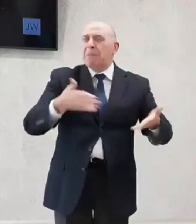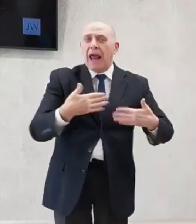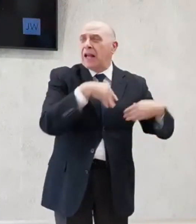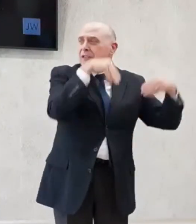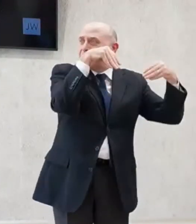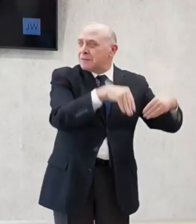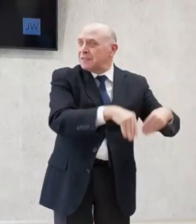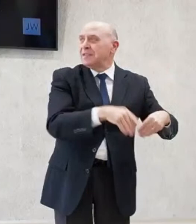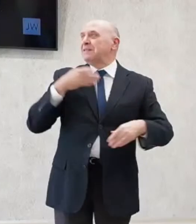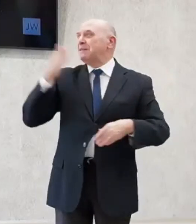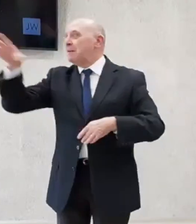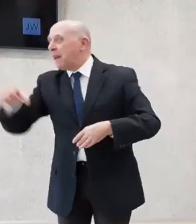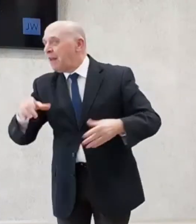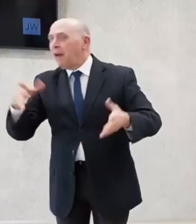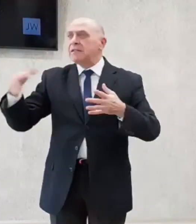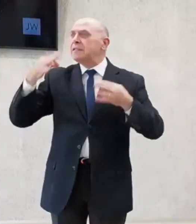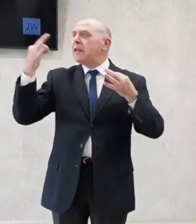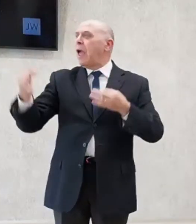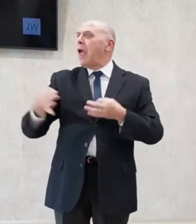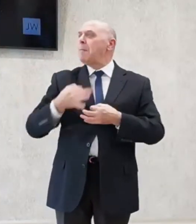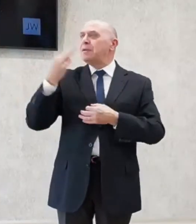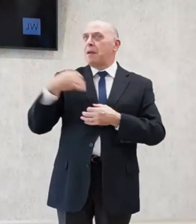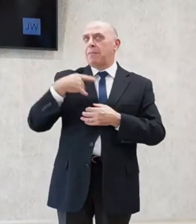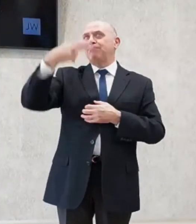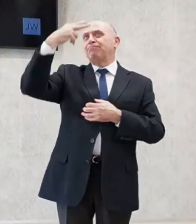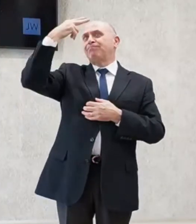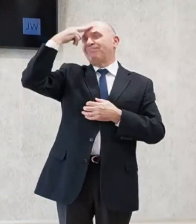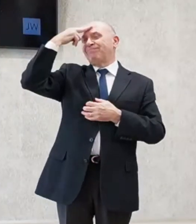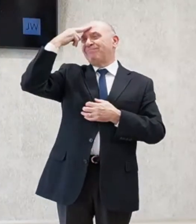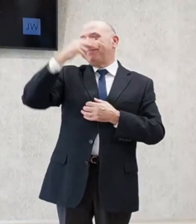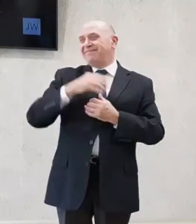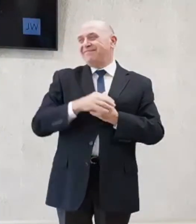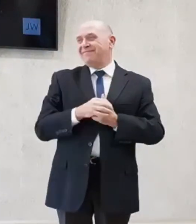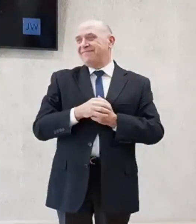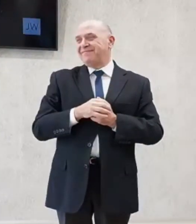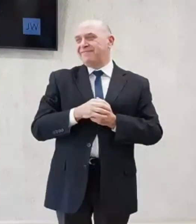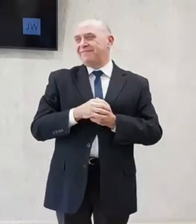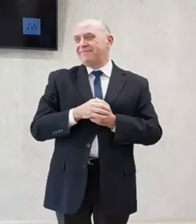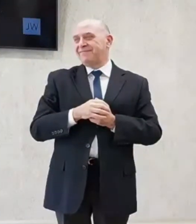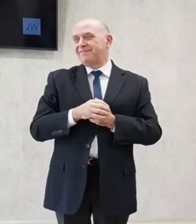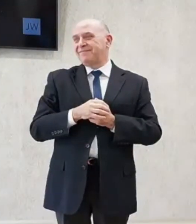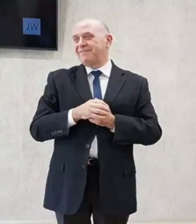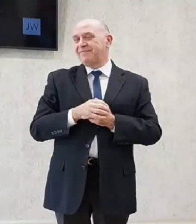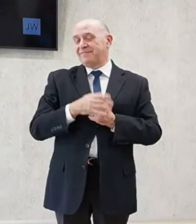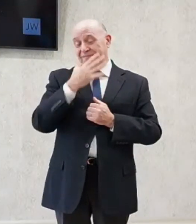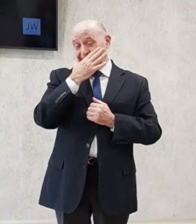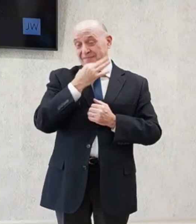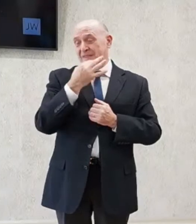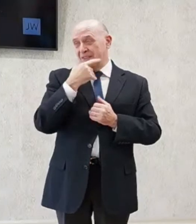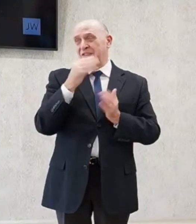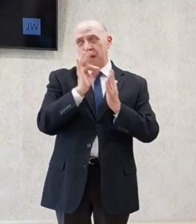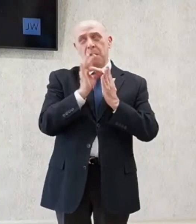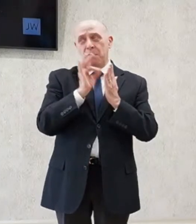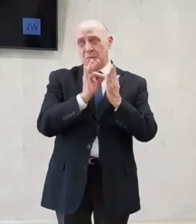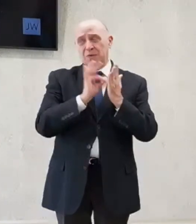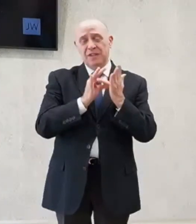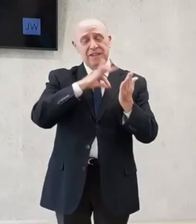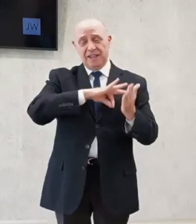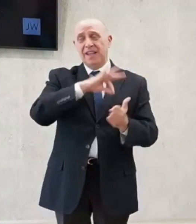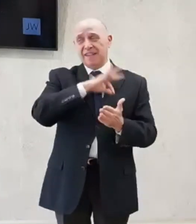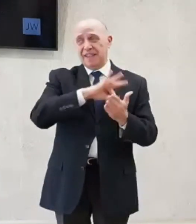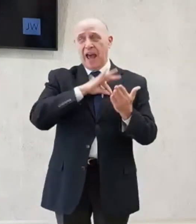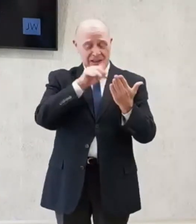ci sono degli aspetti veramente interessanti che la riguardano i messaggi che noi abbiamo